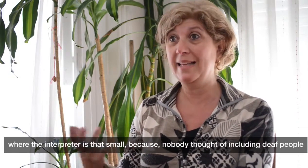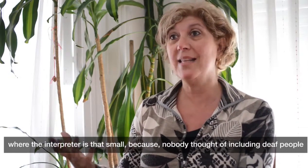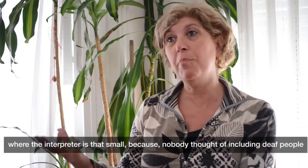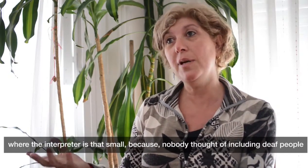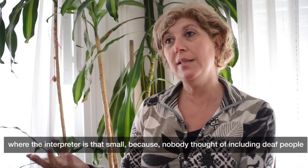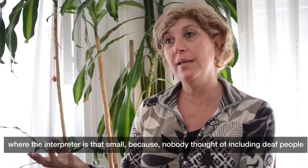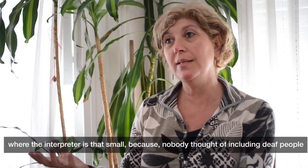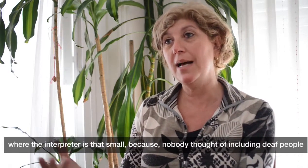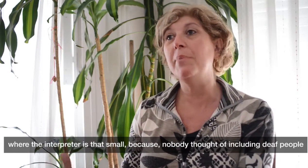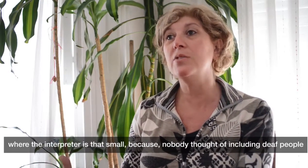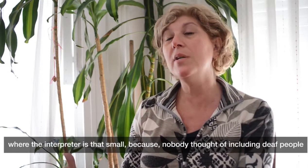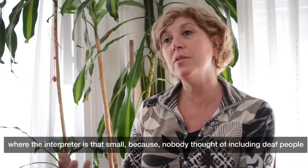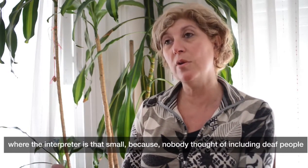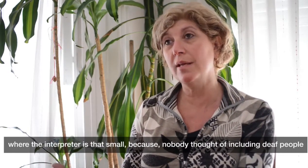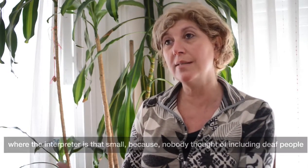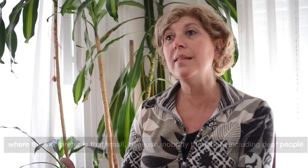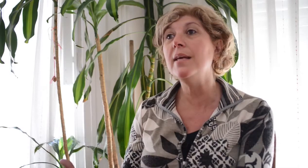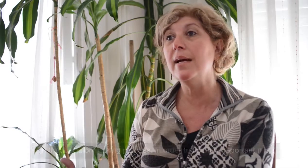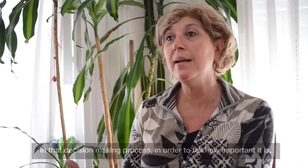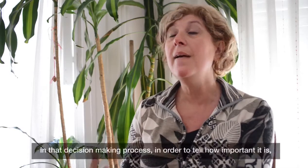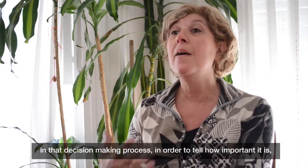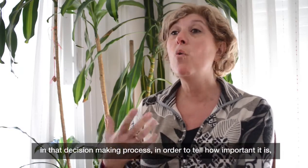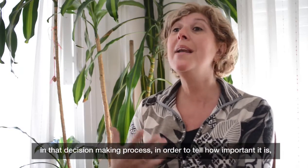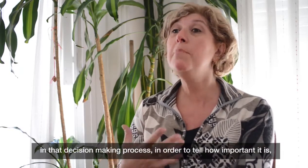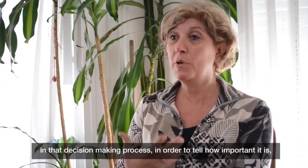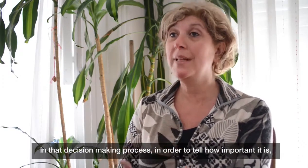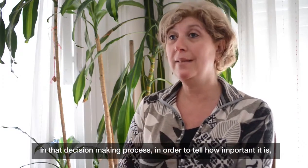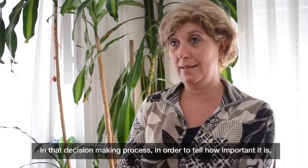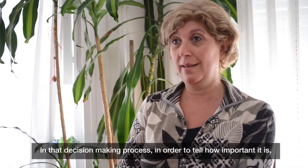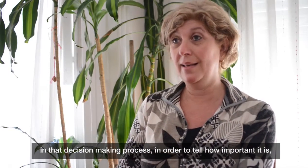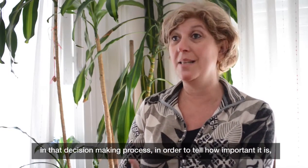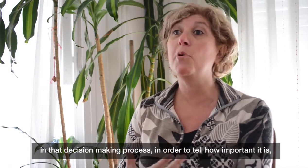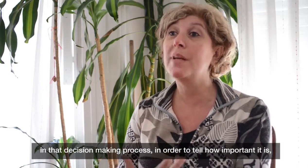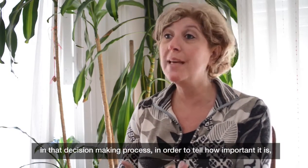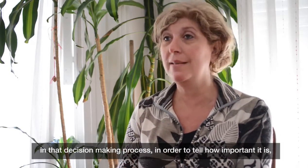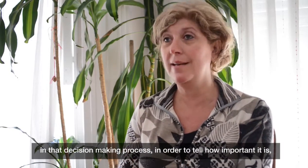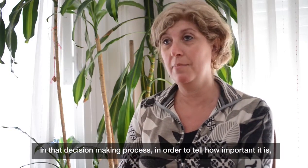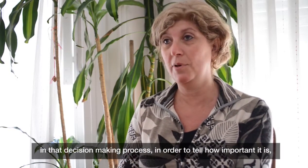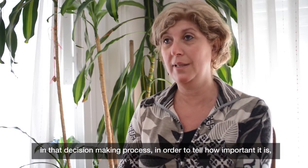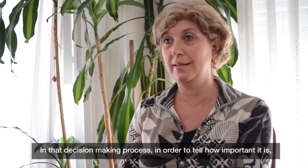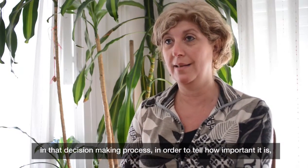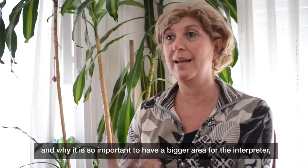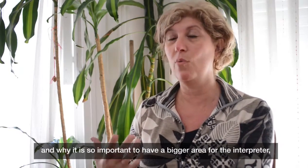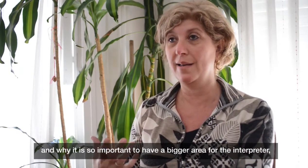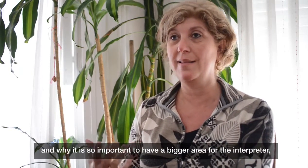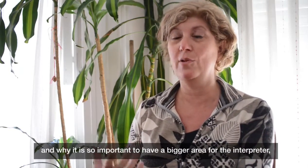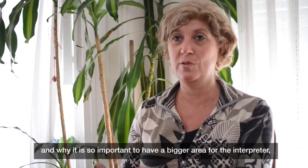esas políticas a personas sordas que digan cuán importante es y por qué es tan importante que el cuadradito no sea